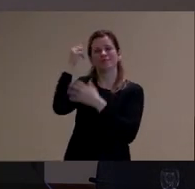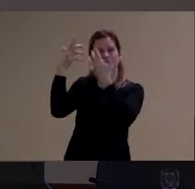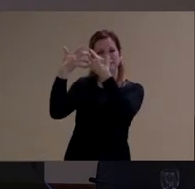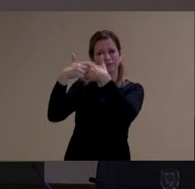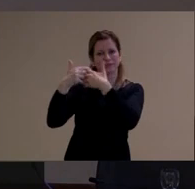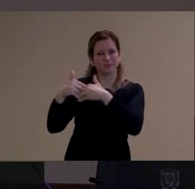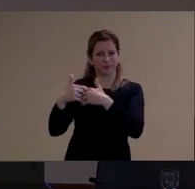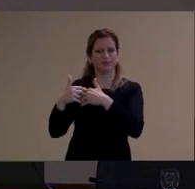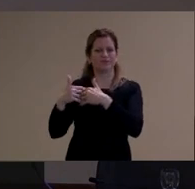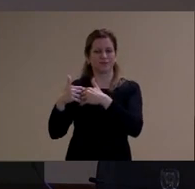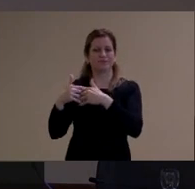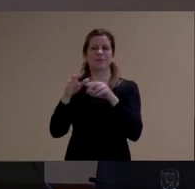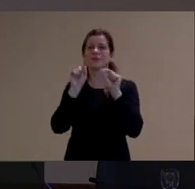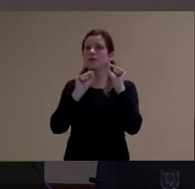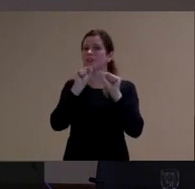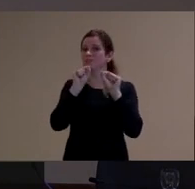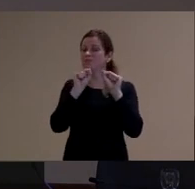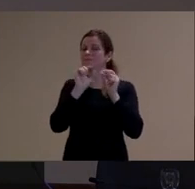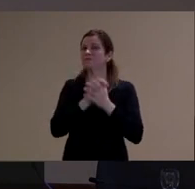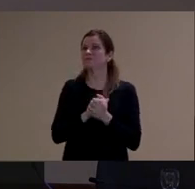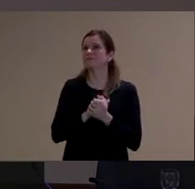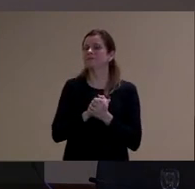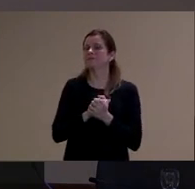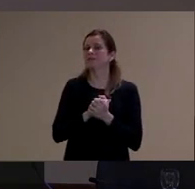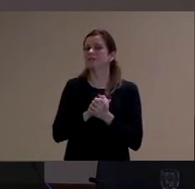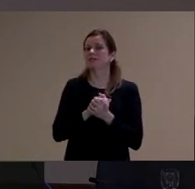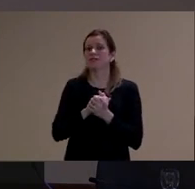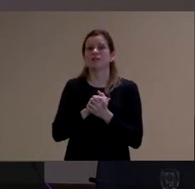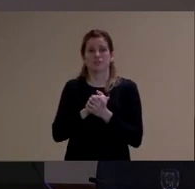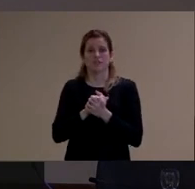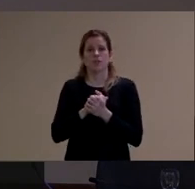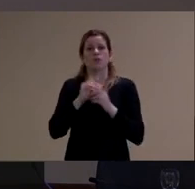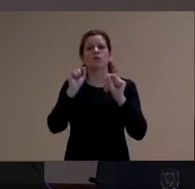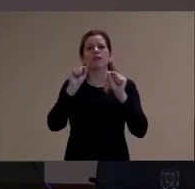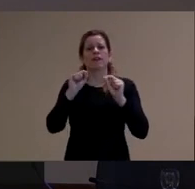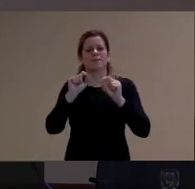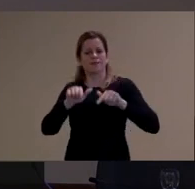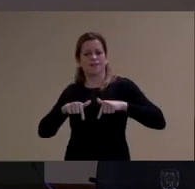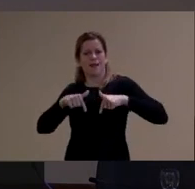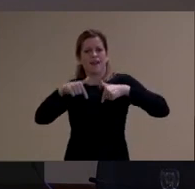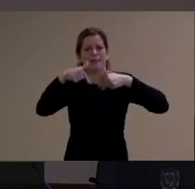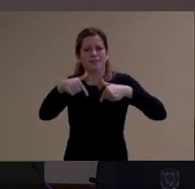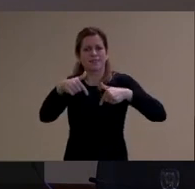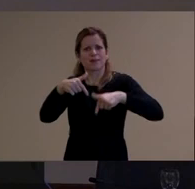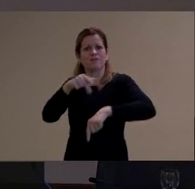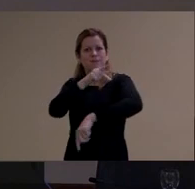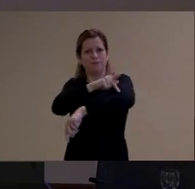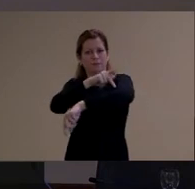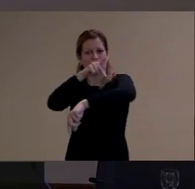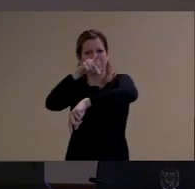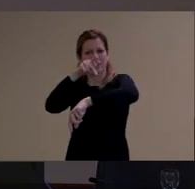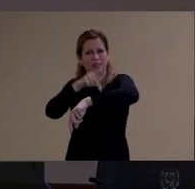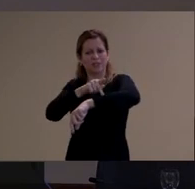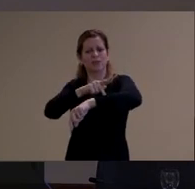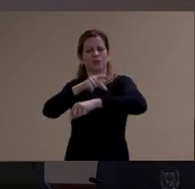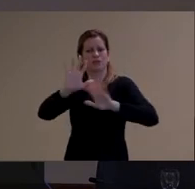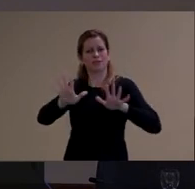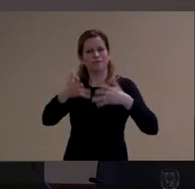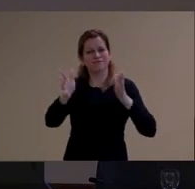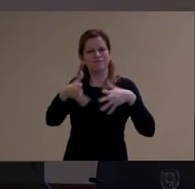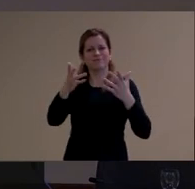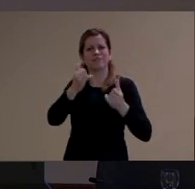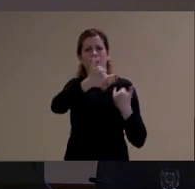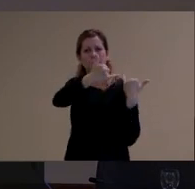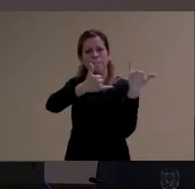construção colocarmos os núcleos de ação pedagógica e também as integrações as brincadeiras